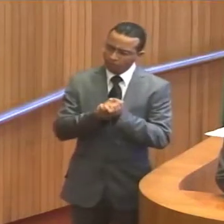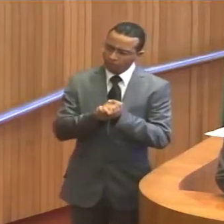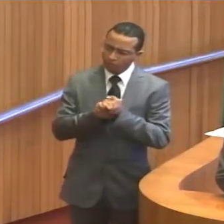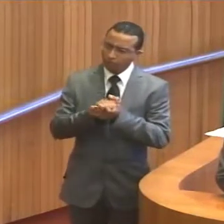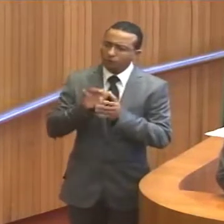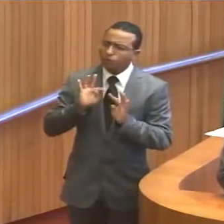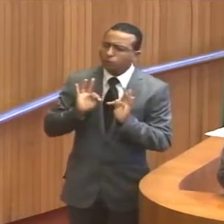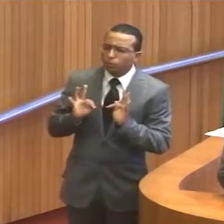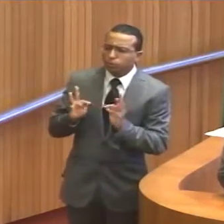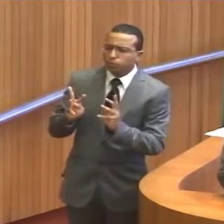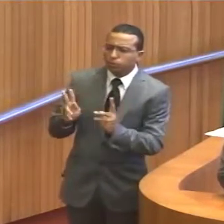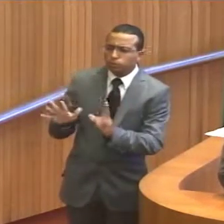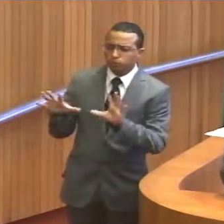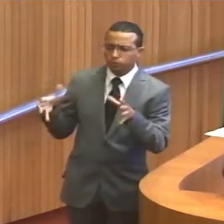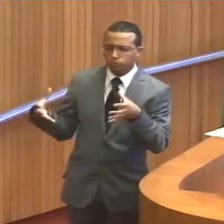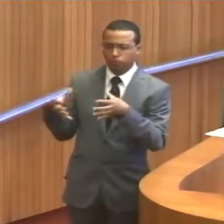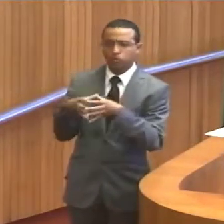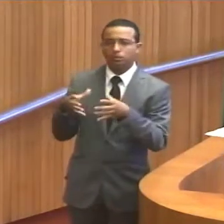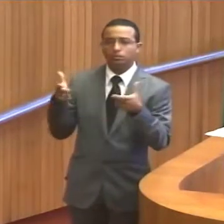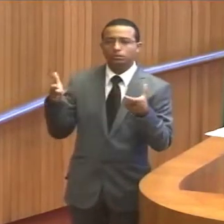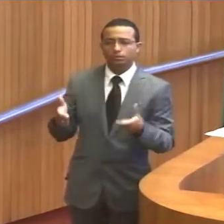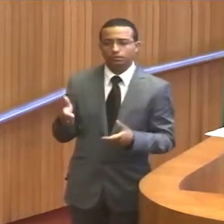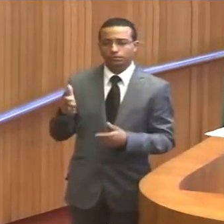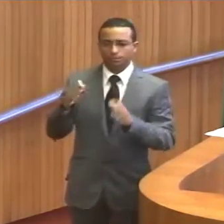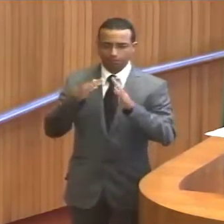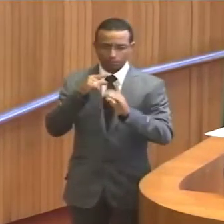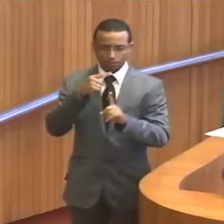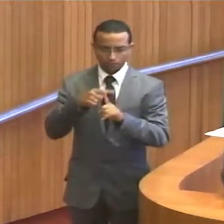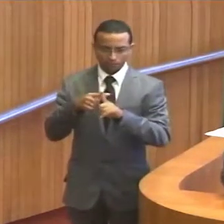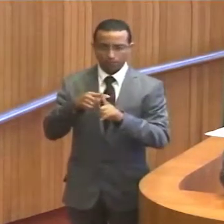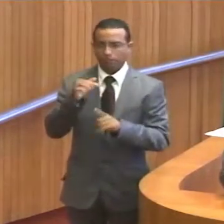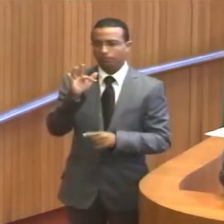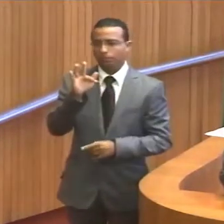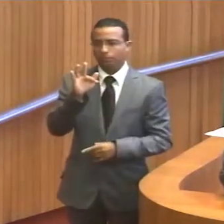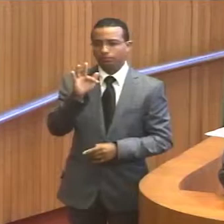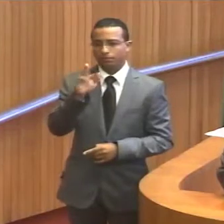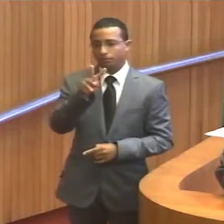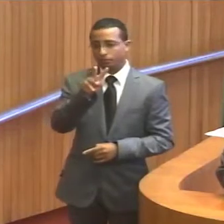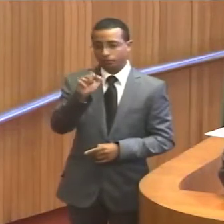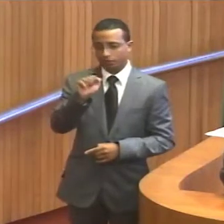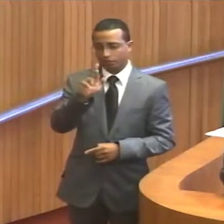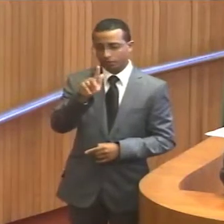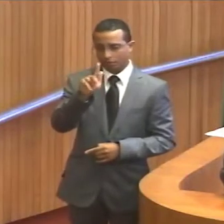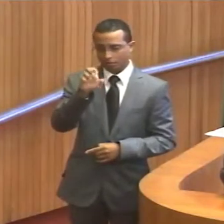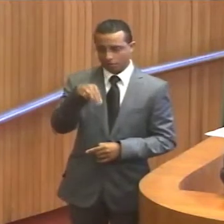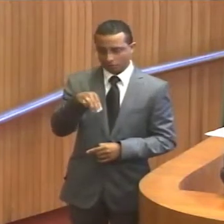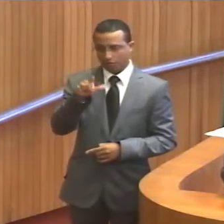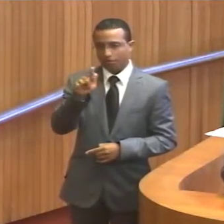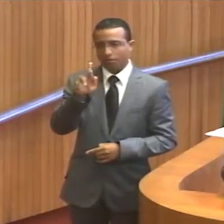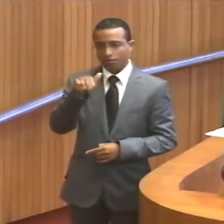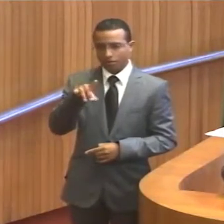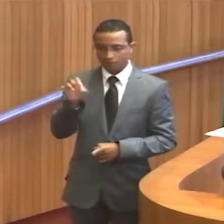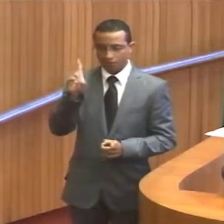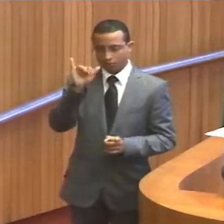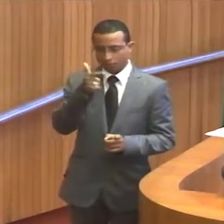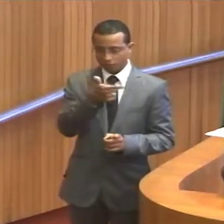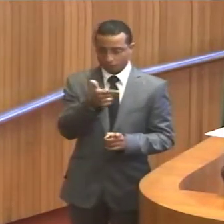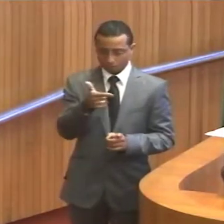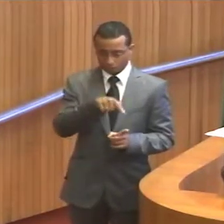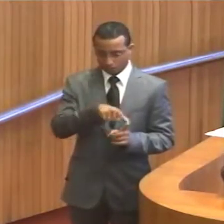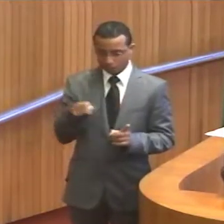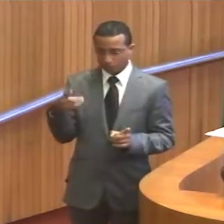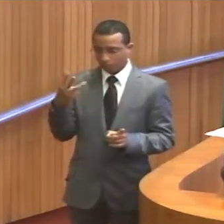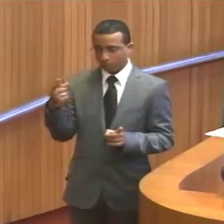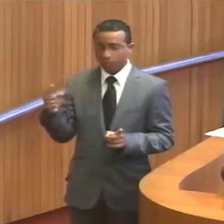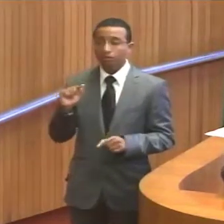comissão da paróquia de Vargem Grande, que fez dos dias 22 a 31